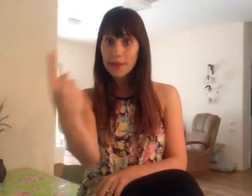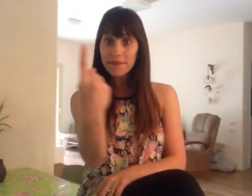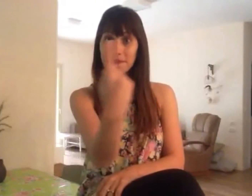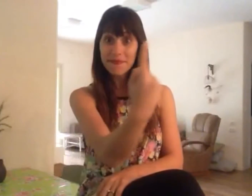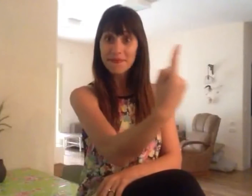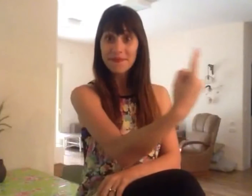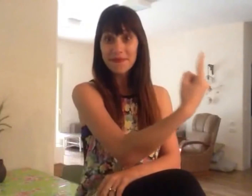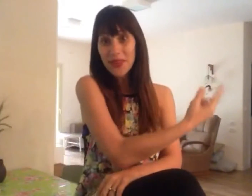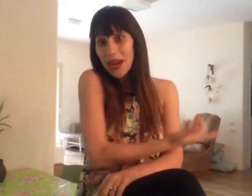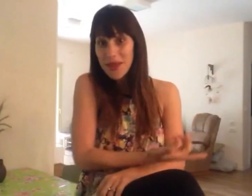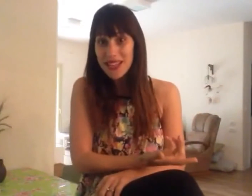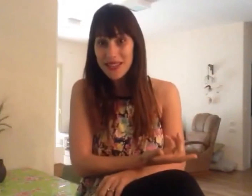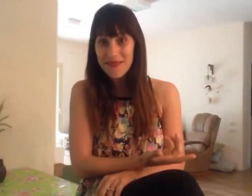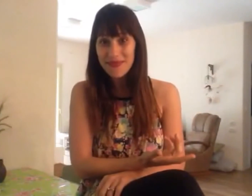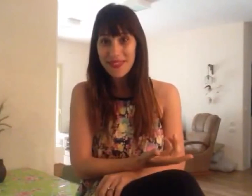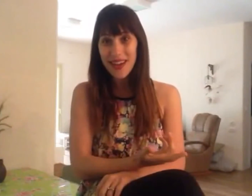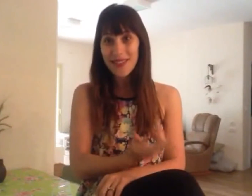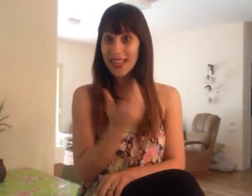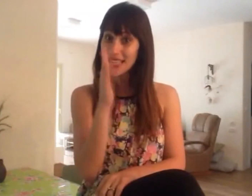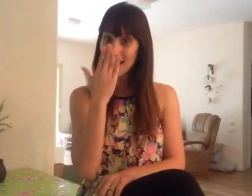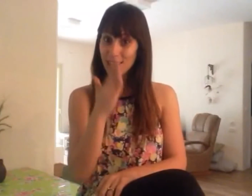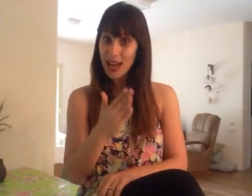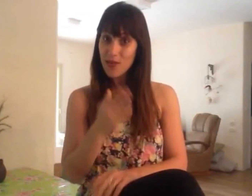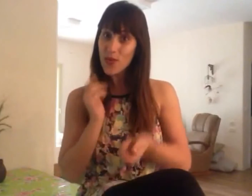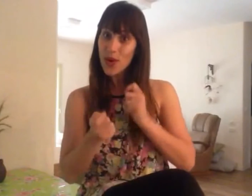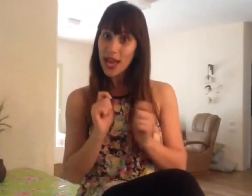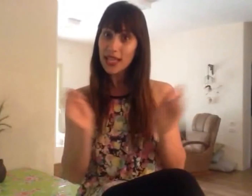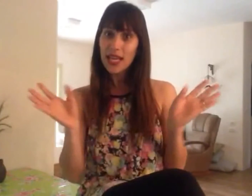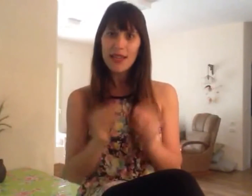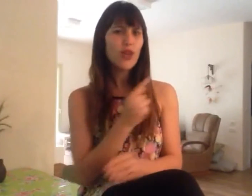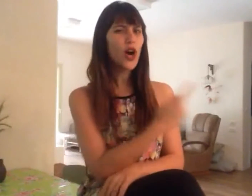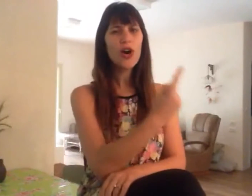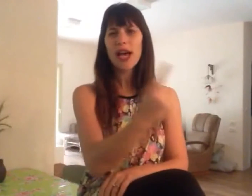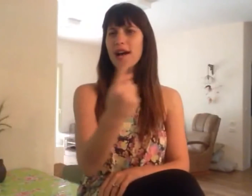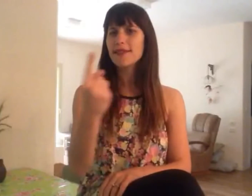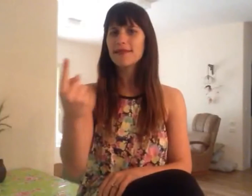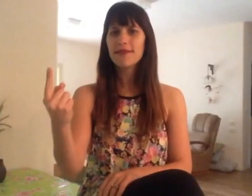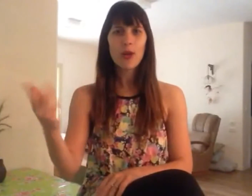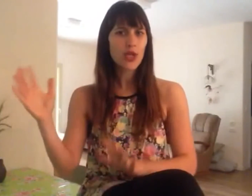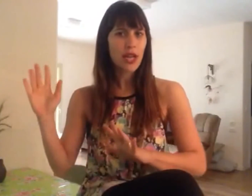עם. הרבה אנשים. אבל הליצן שלנו הוא רוקד עם כל אחד. לא משנה מי.